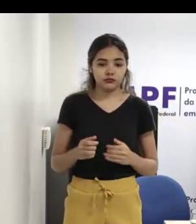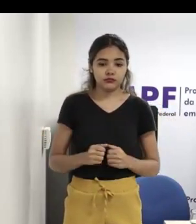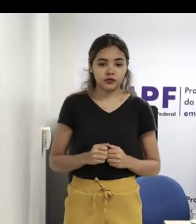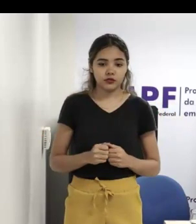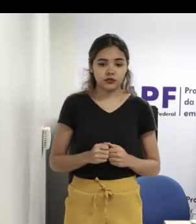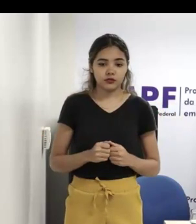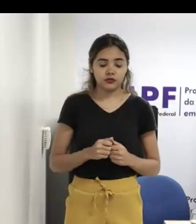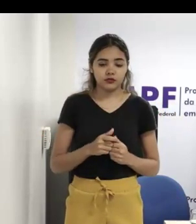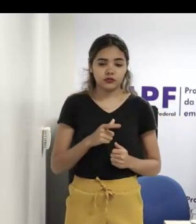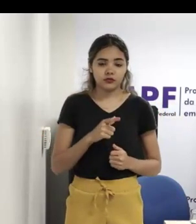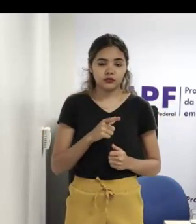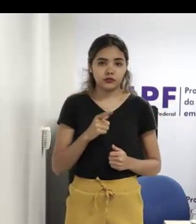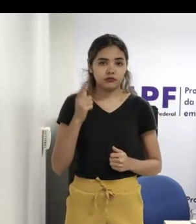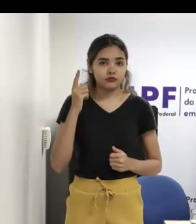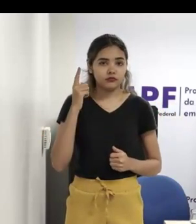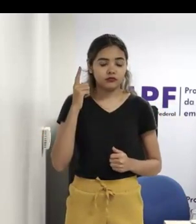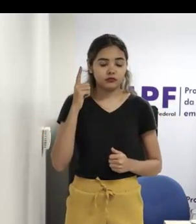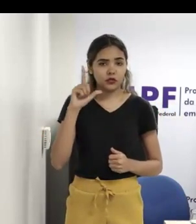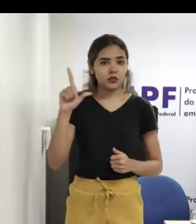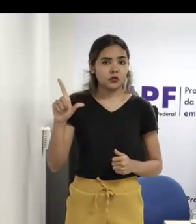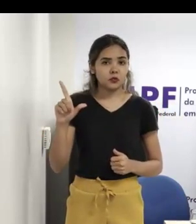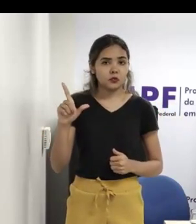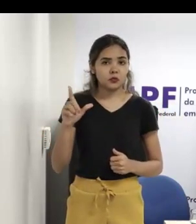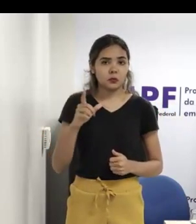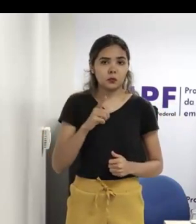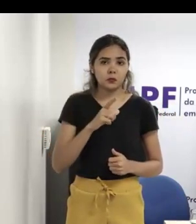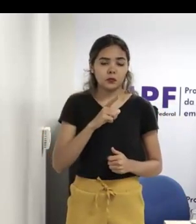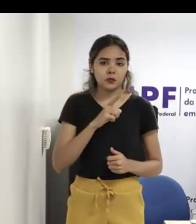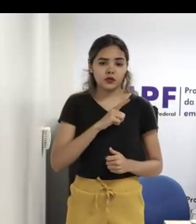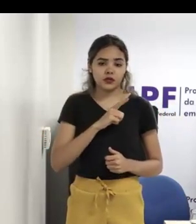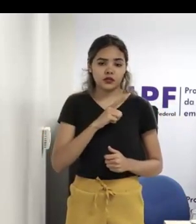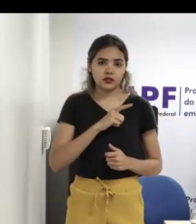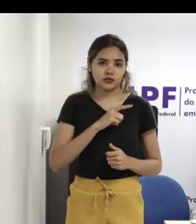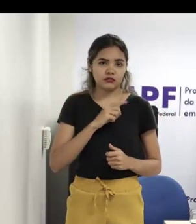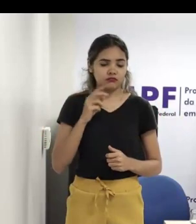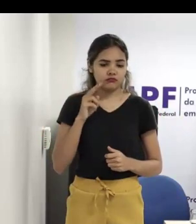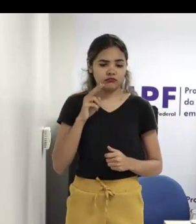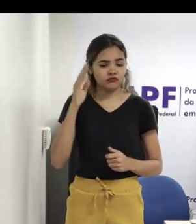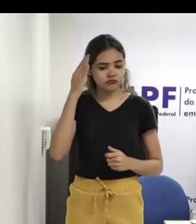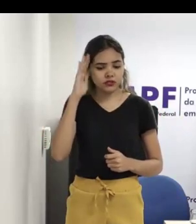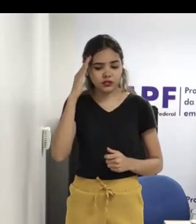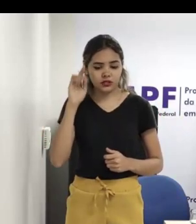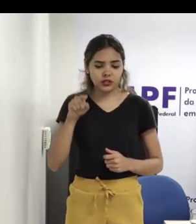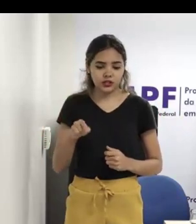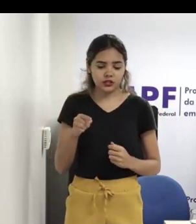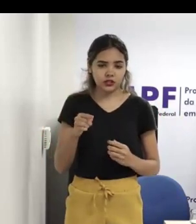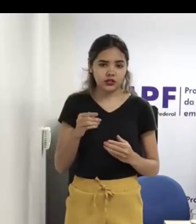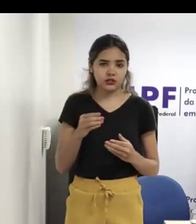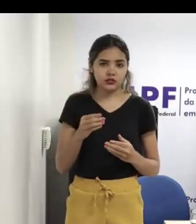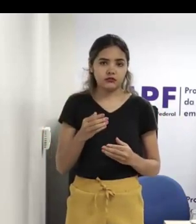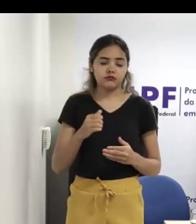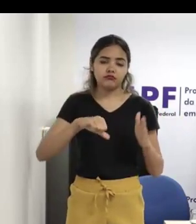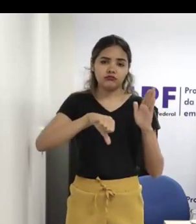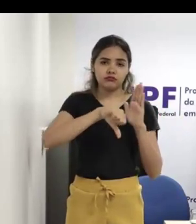consegue representar ao judiciário pela quebra de gilo de dados telemáticos inclusive interceptações